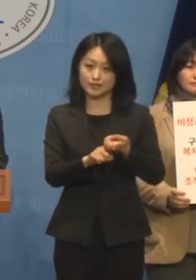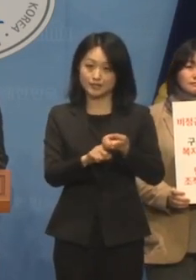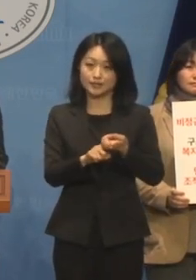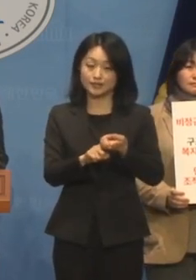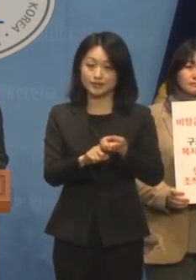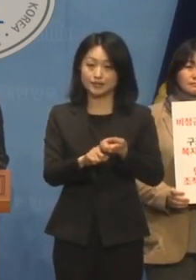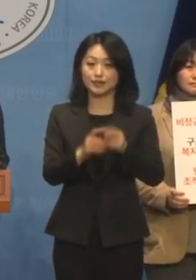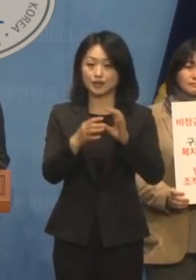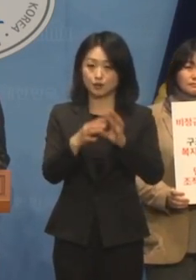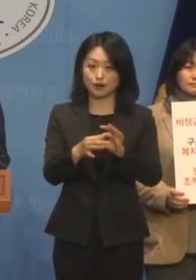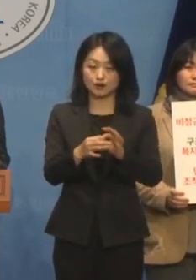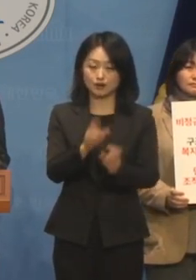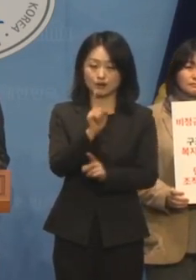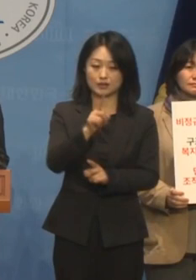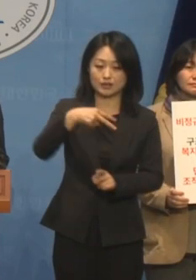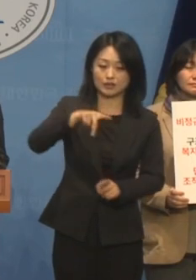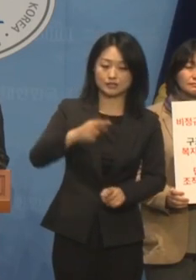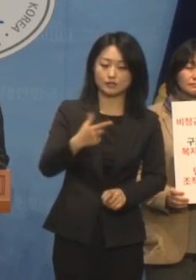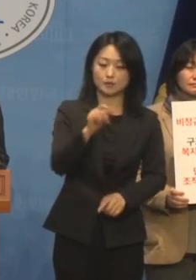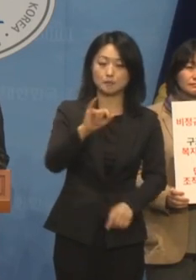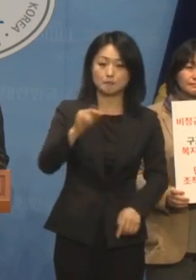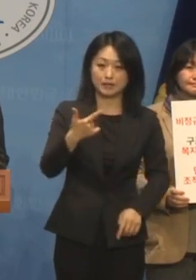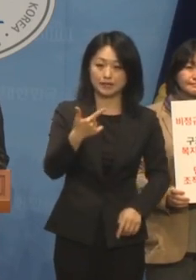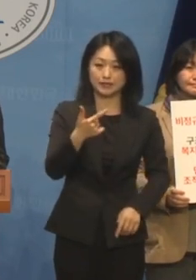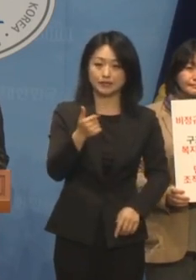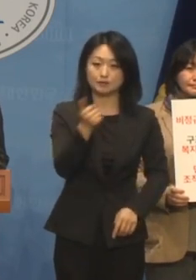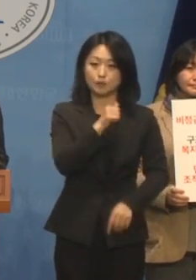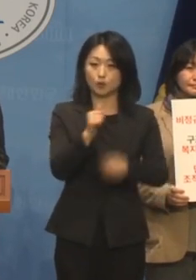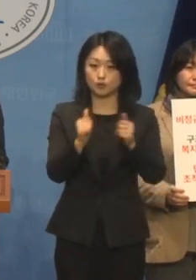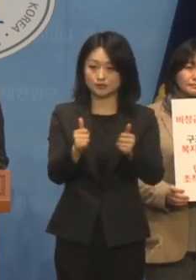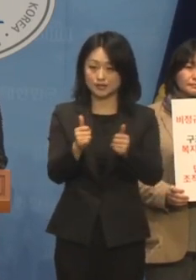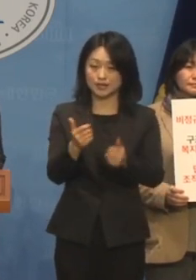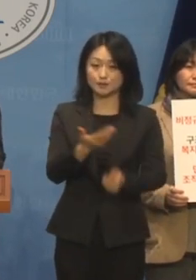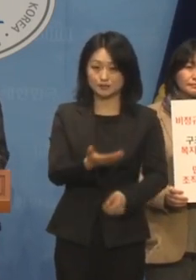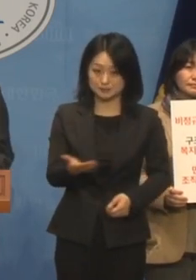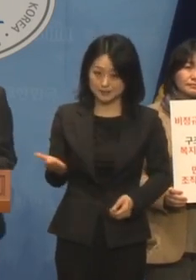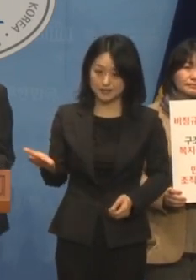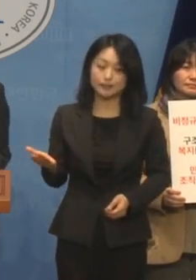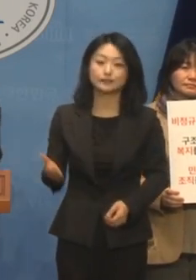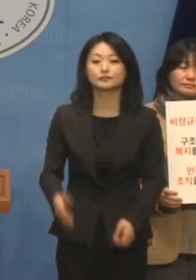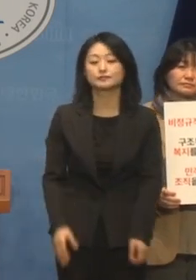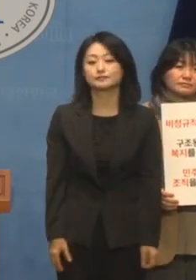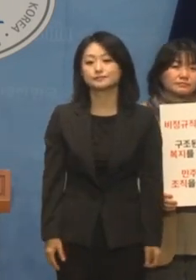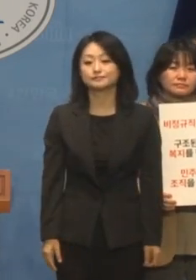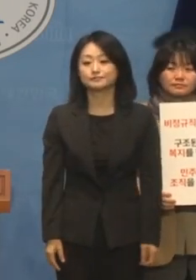변호사님께서 관련된 문제점이 무엇인지에 대해서 말씀해 주시도록 하겠습니다.